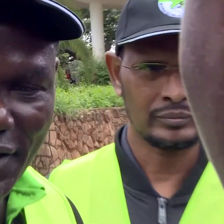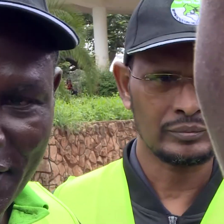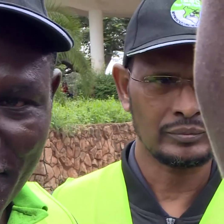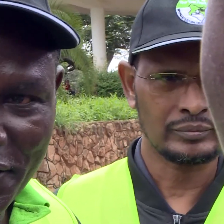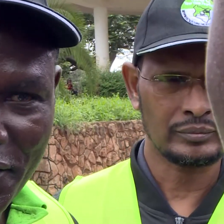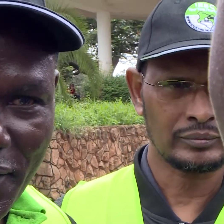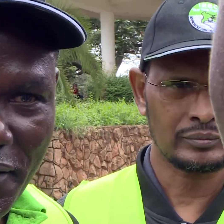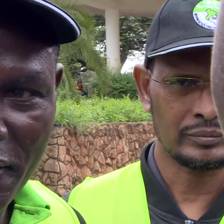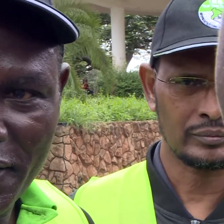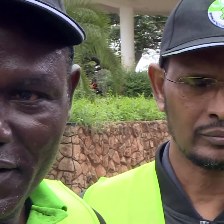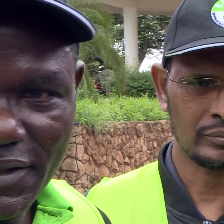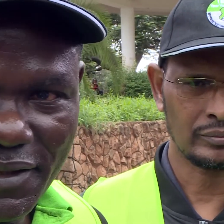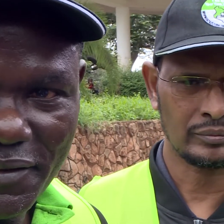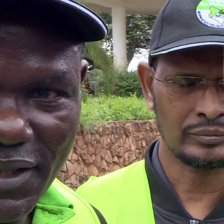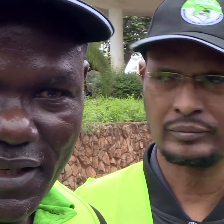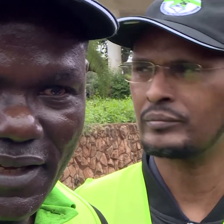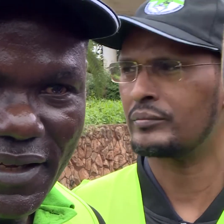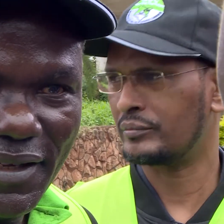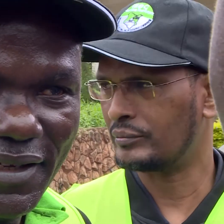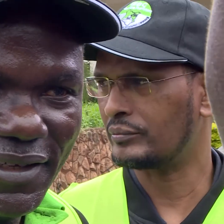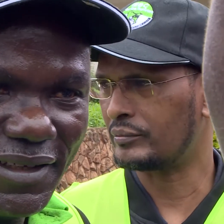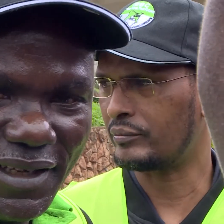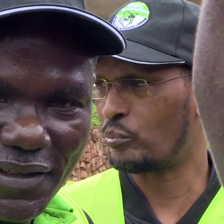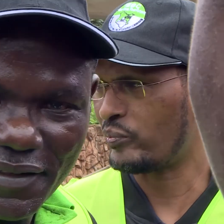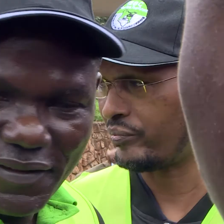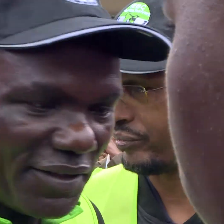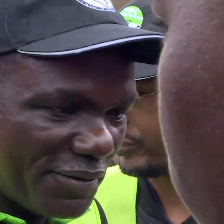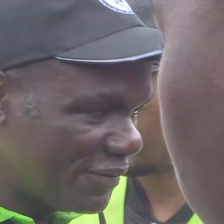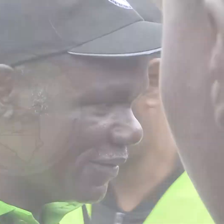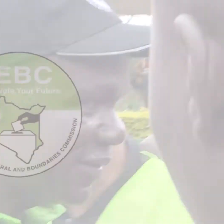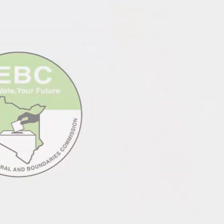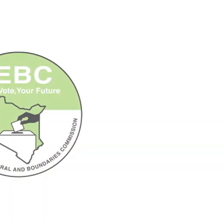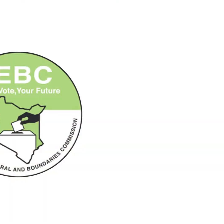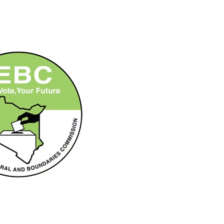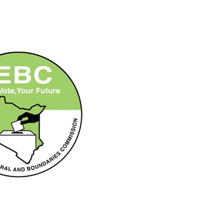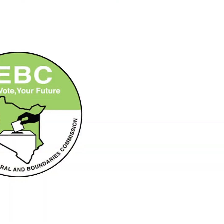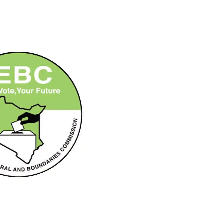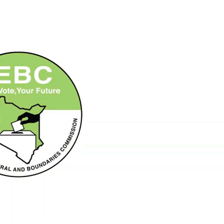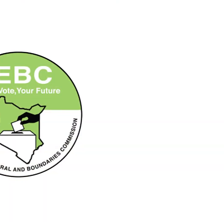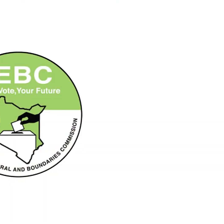maswali mengine, watu wako wanaweza kusaidia. Thank you.